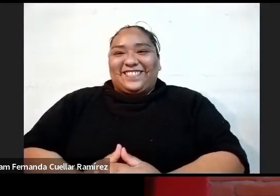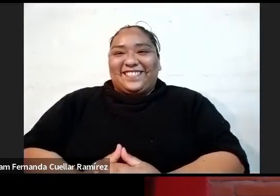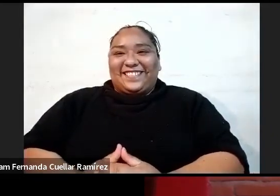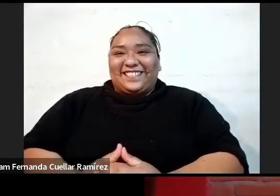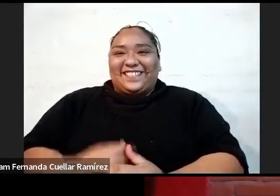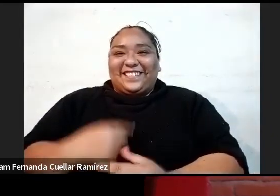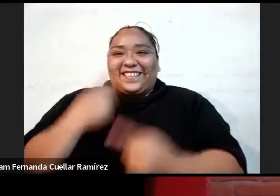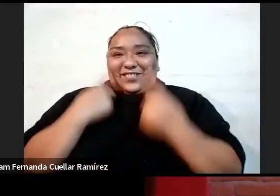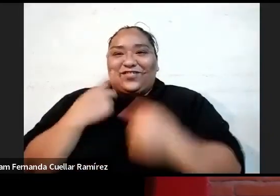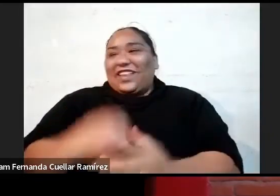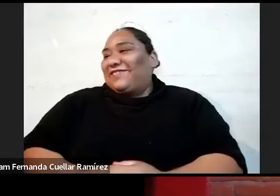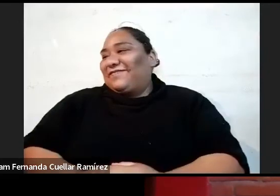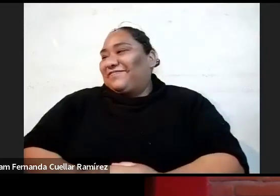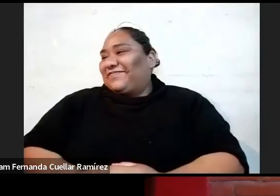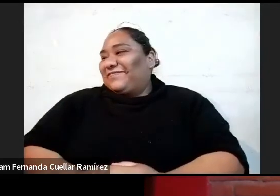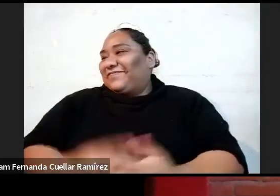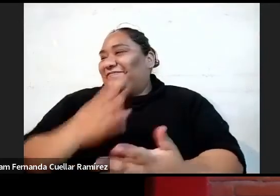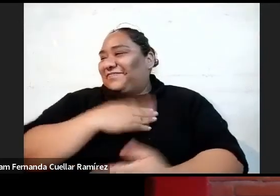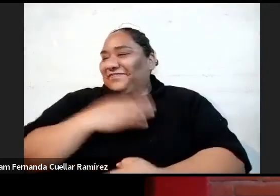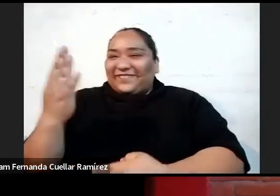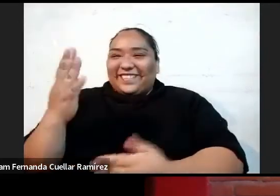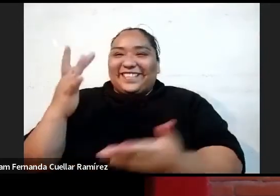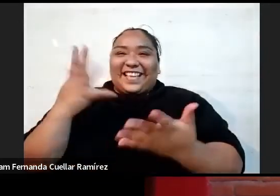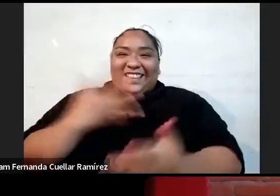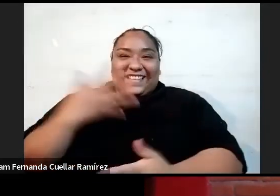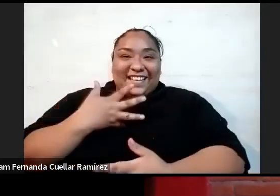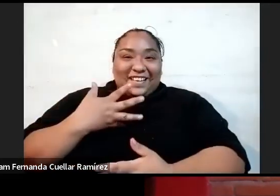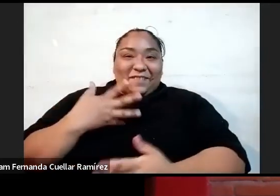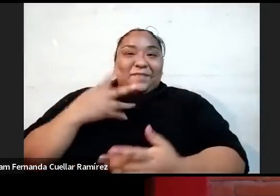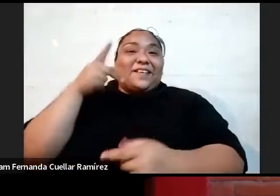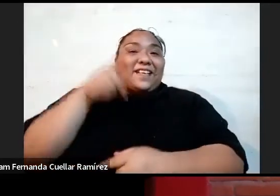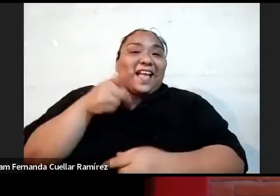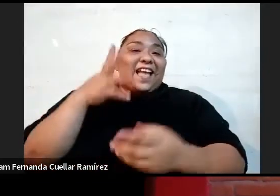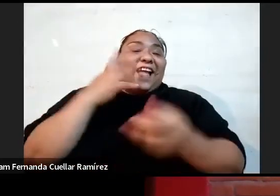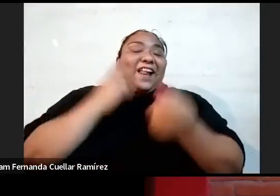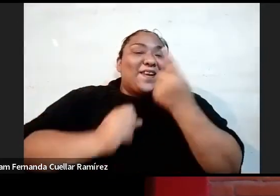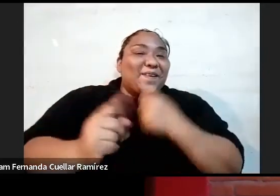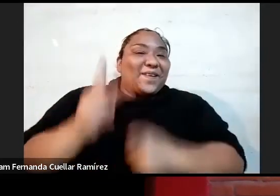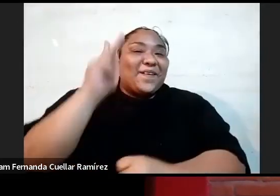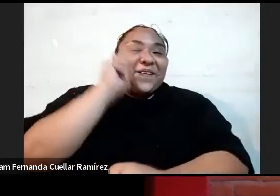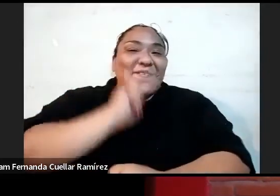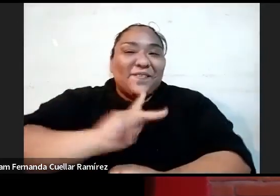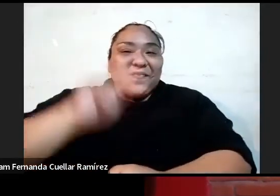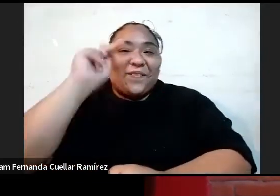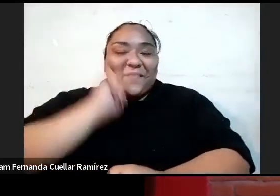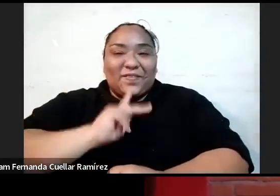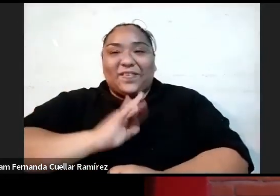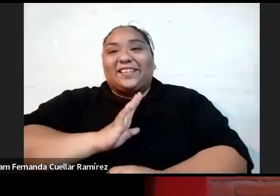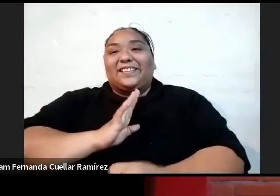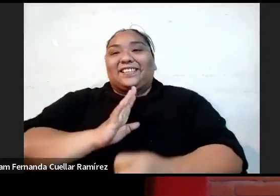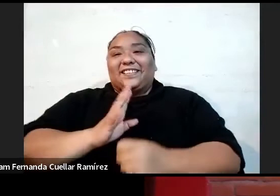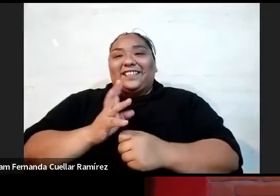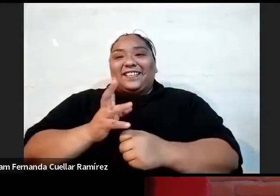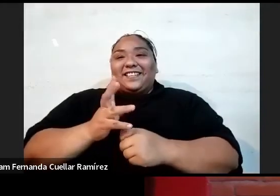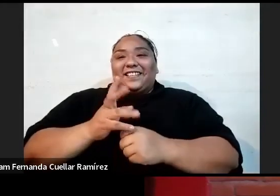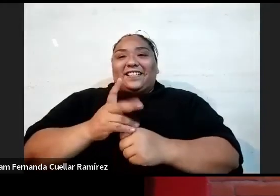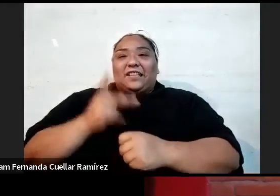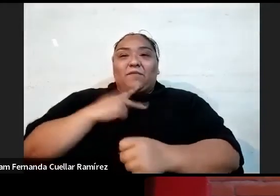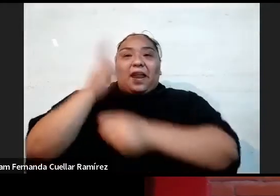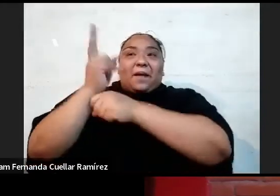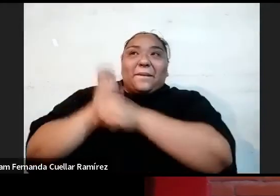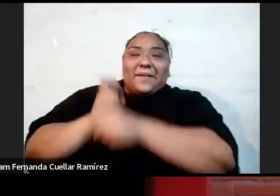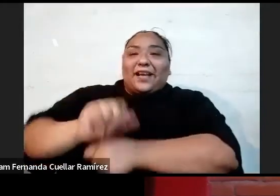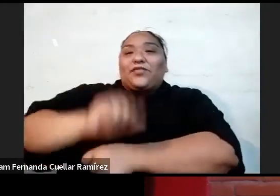Padrísimo. Bueno, pues ya tenemos ahí una pequeña probadita. Ya vamos a ver si se deja invitar para hacer otras